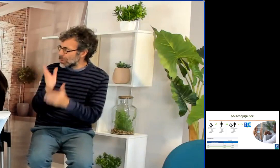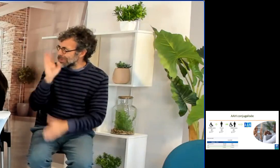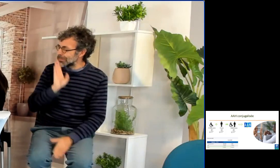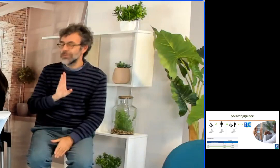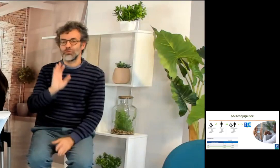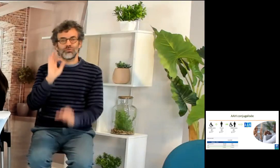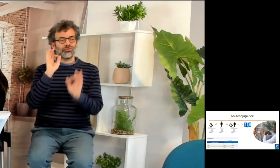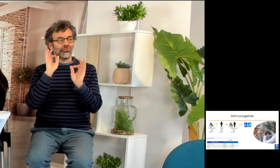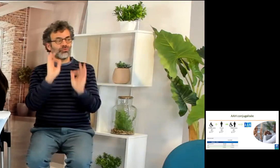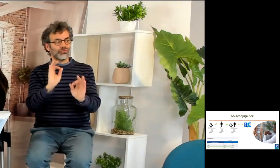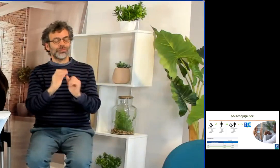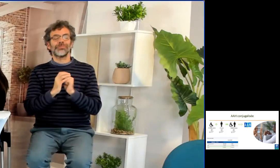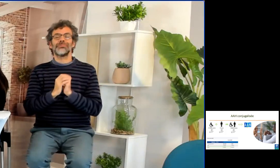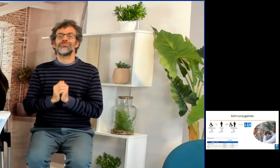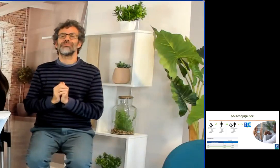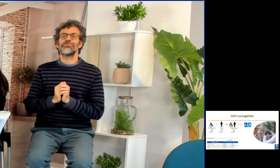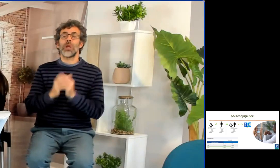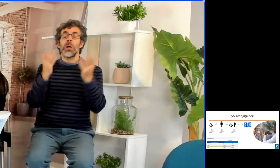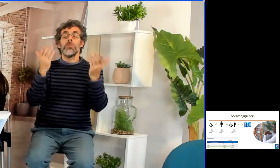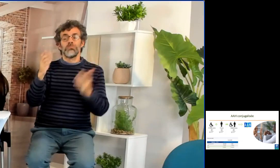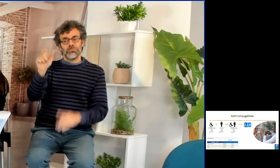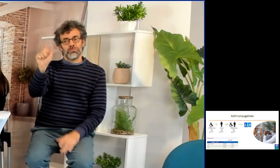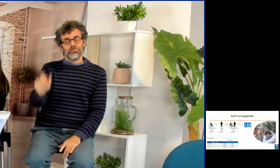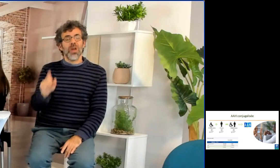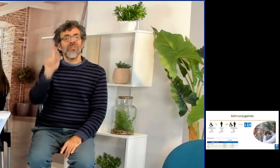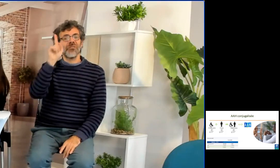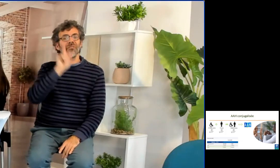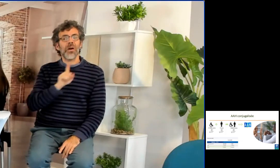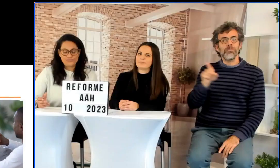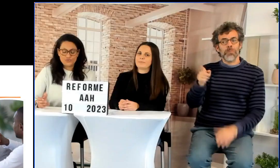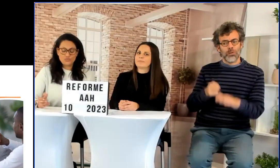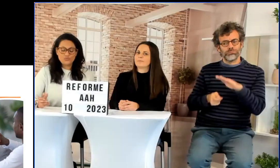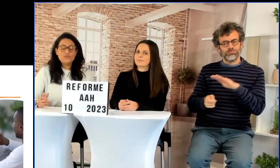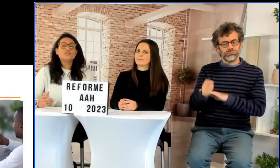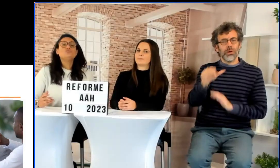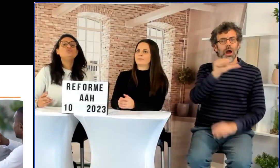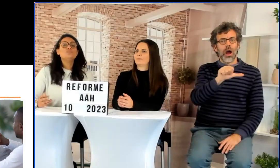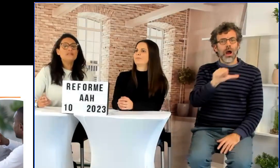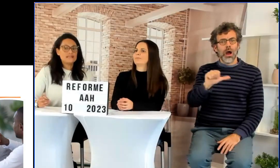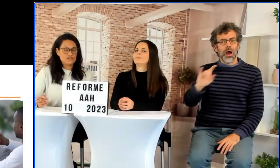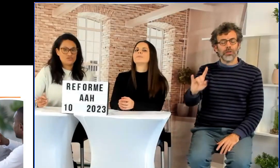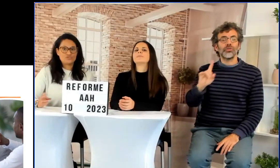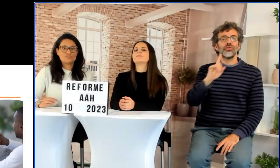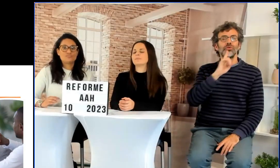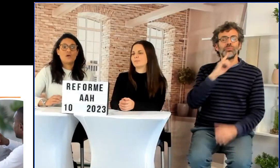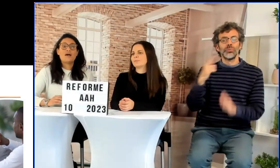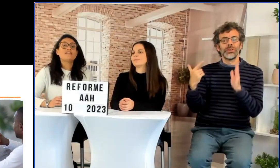exemple. Madame est bénéficiaire de l'AAH depuis